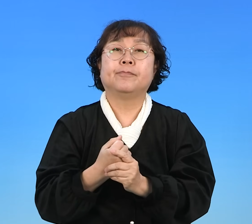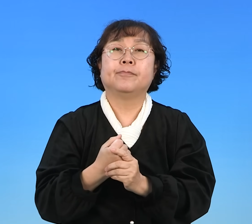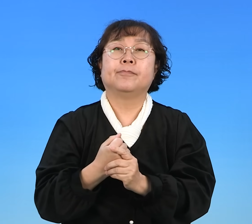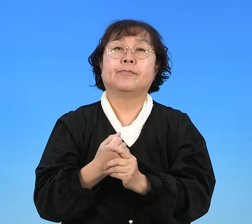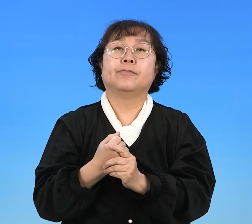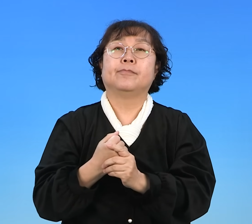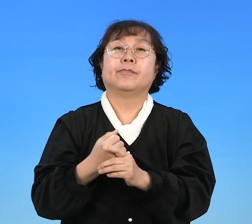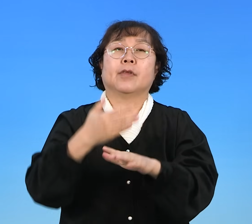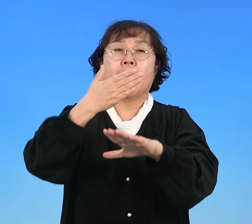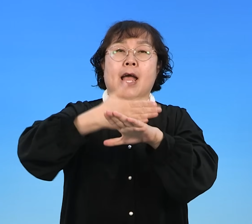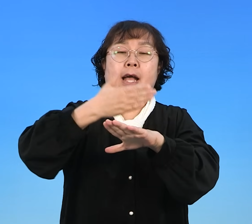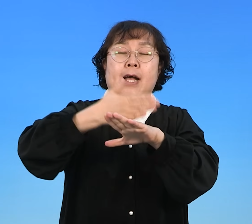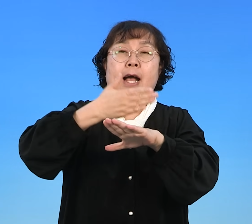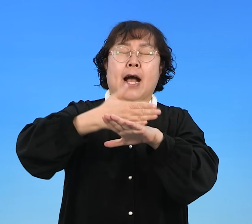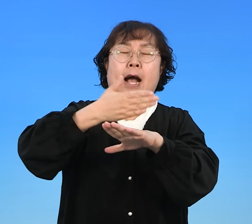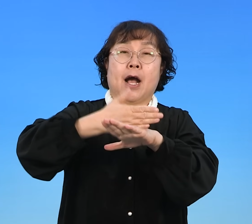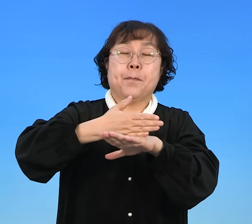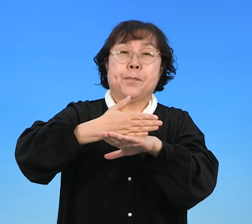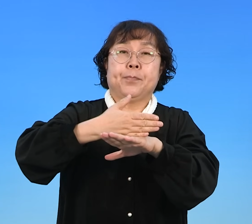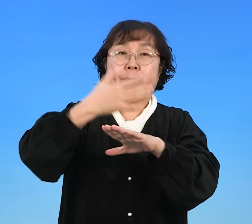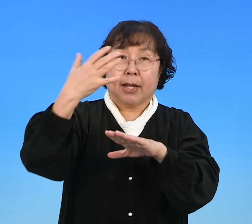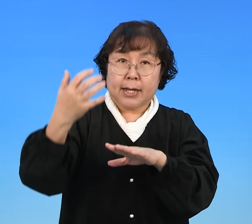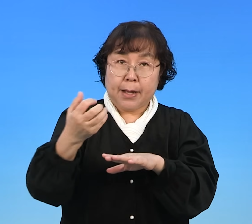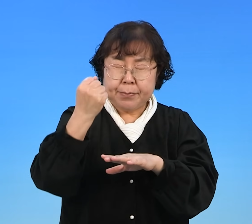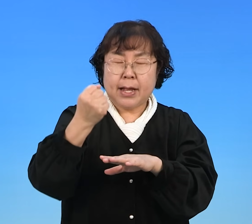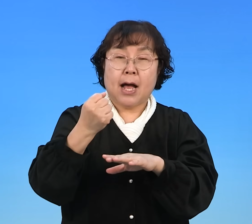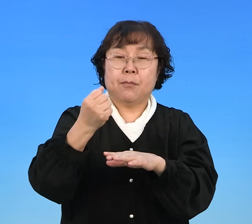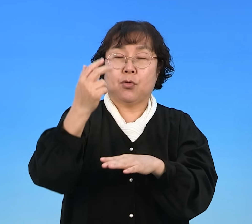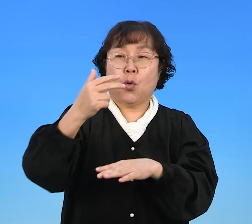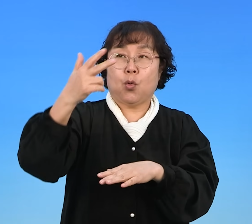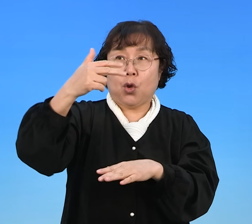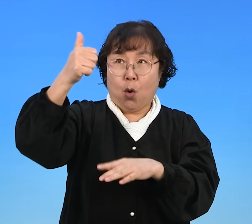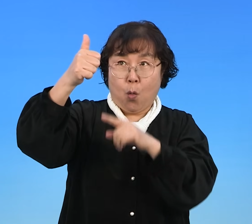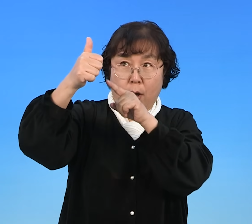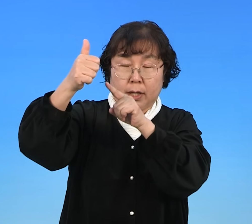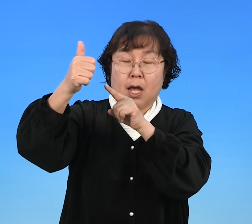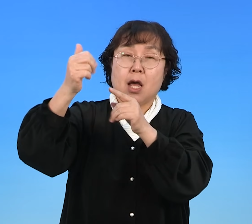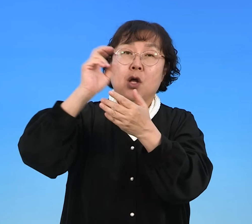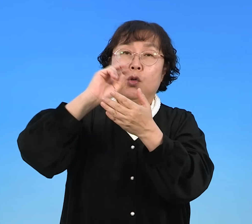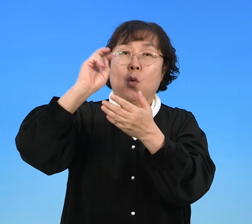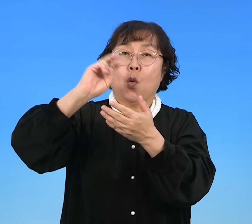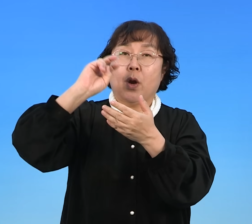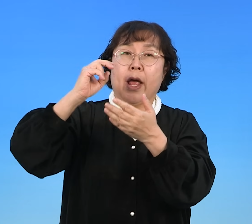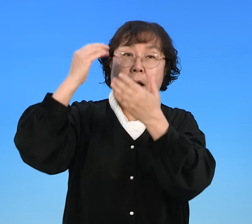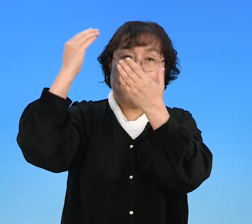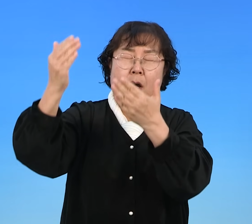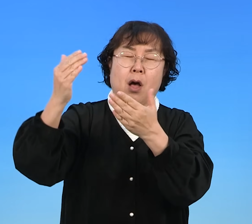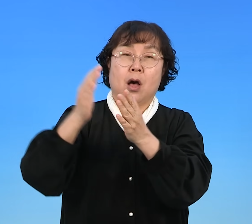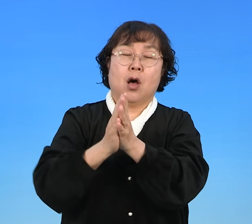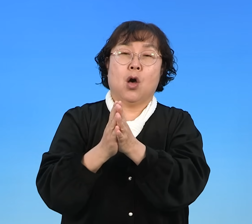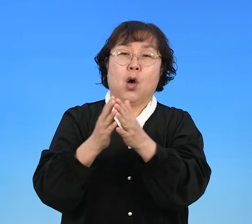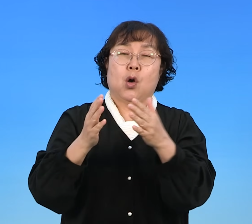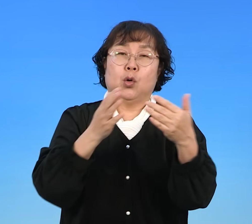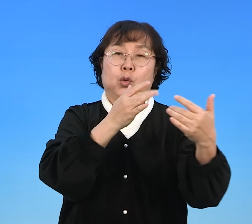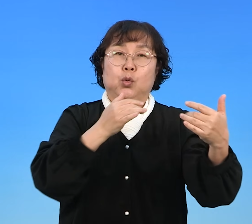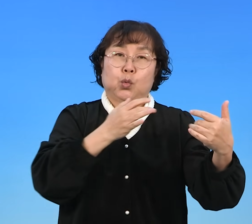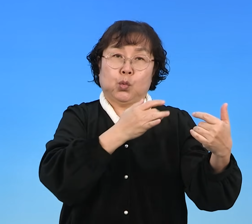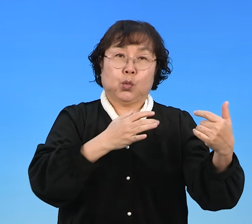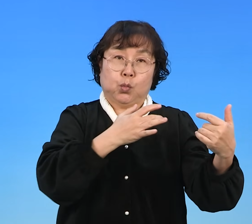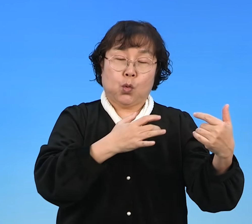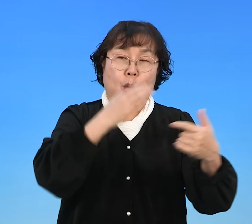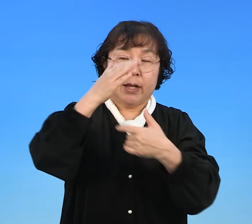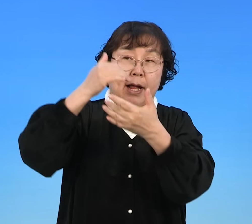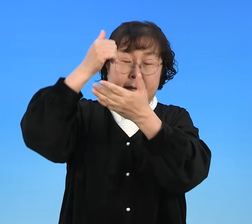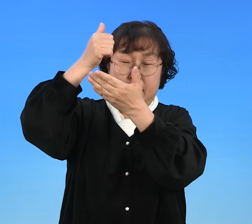똑같은 찬양과 감사입니다. 7절입니다. 감사함으로 여호와께 노래하며